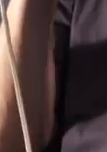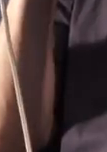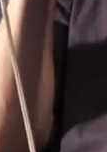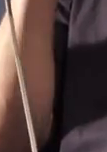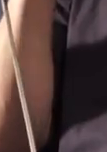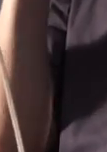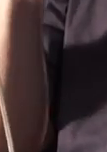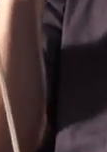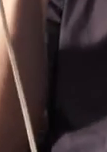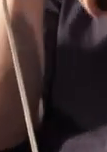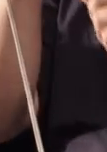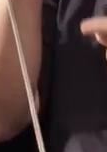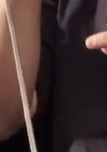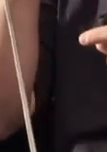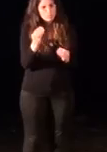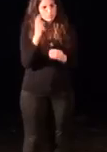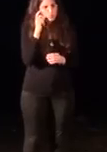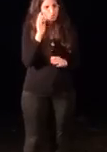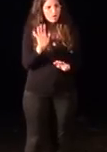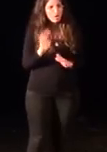עמותה אחת, בין כל העמותות. יש מישהו שחושב?